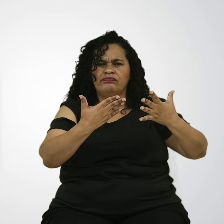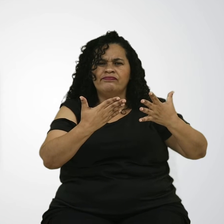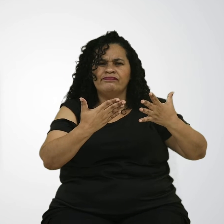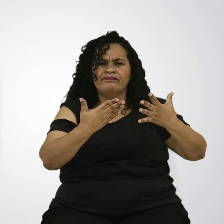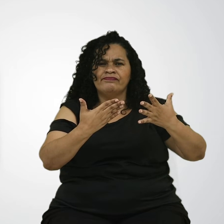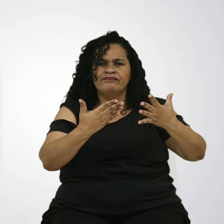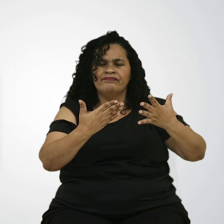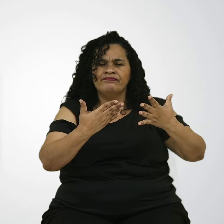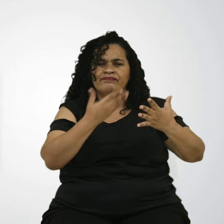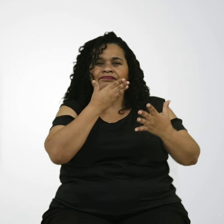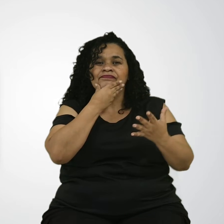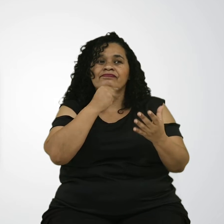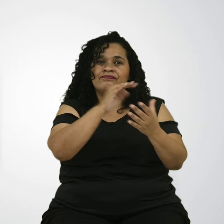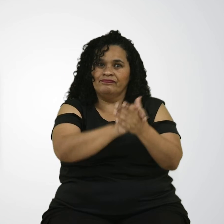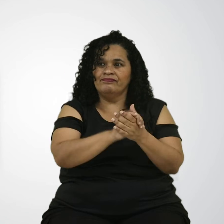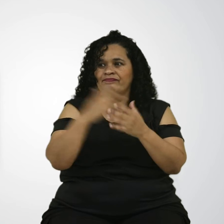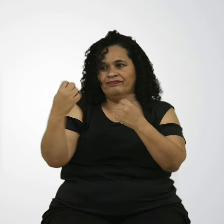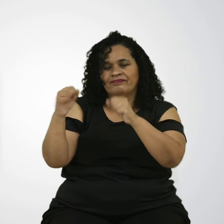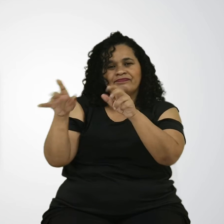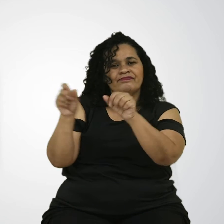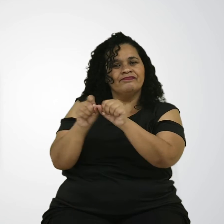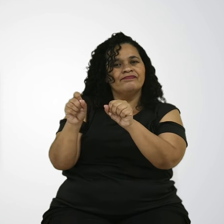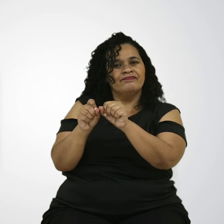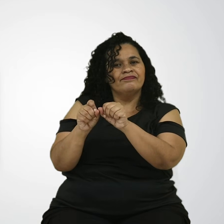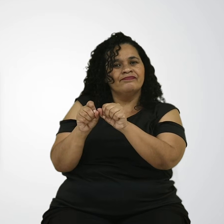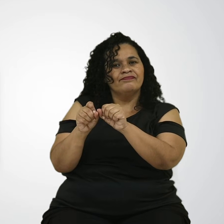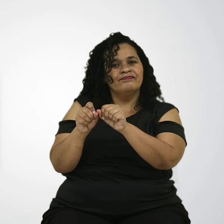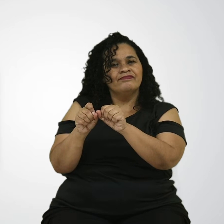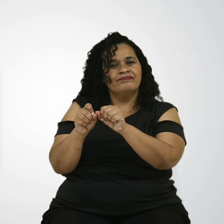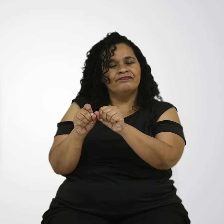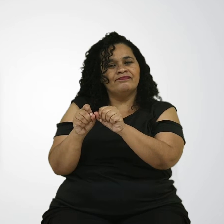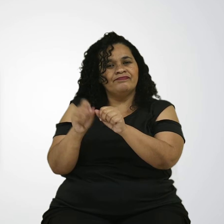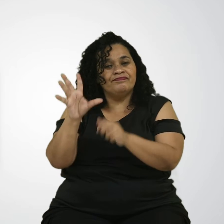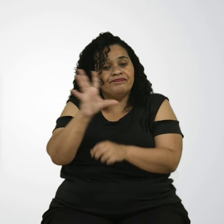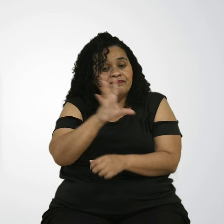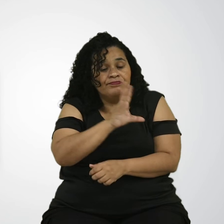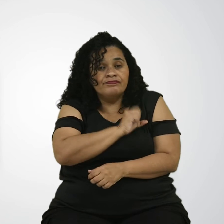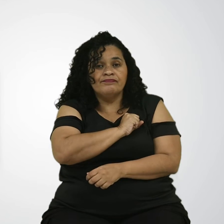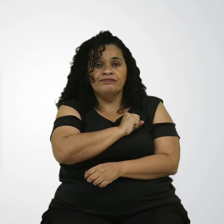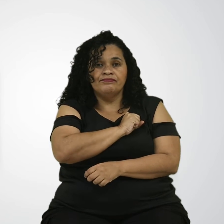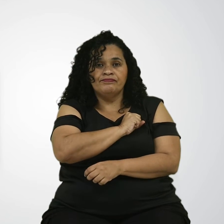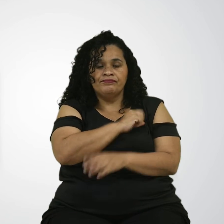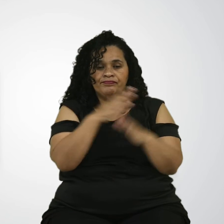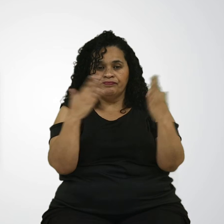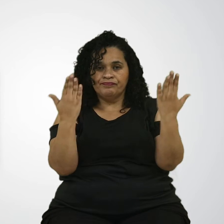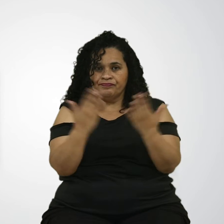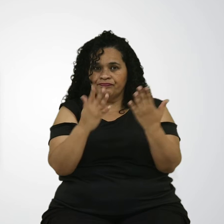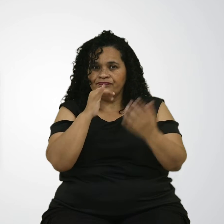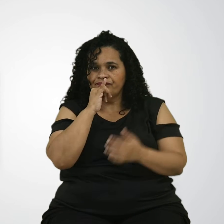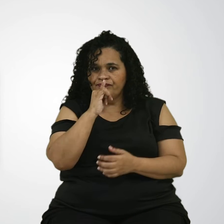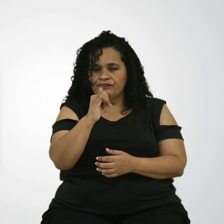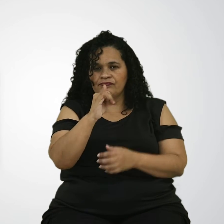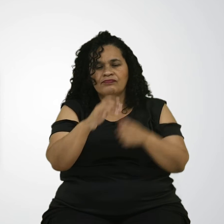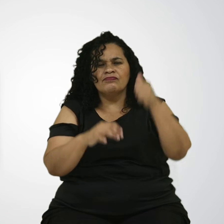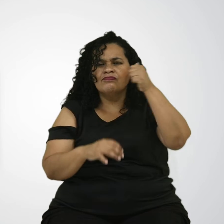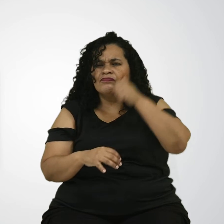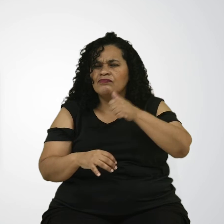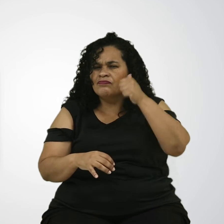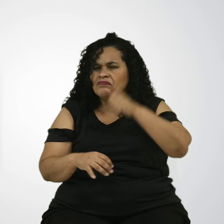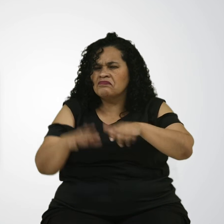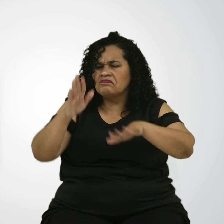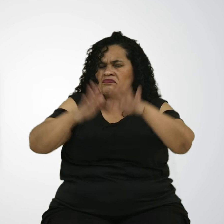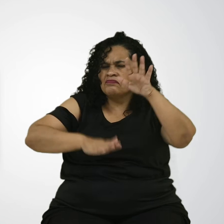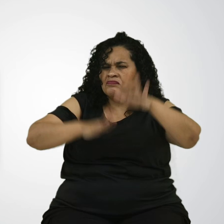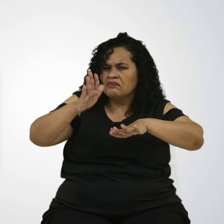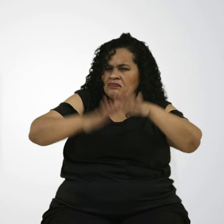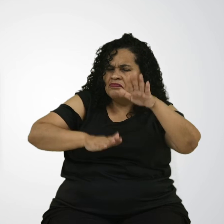farei. Então, esse é o nível de amor. Agora, vou lhe dizer uma coisa para as irmãs, às vezes, que ficam um pouco